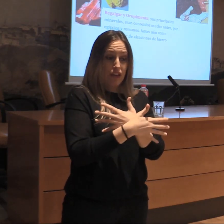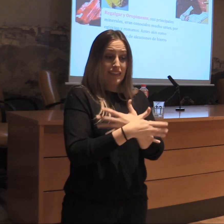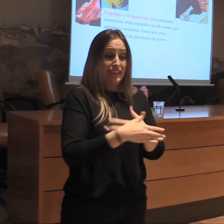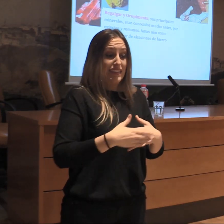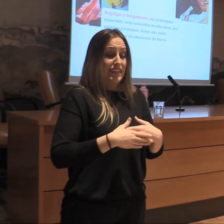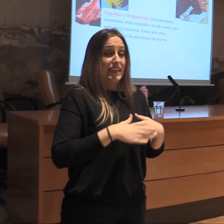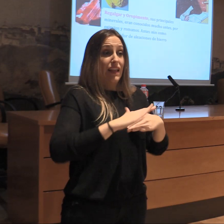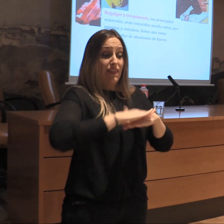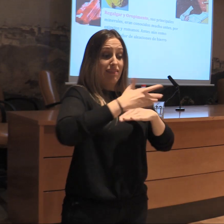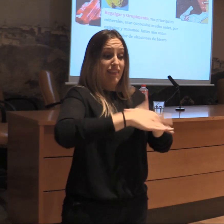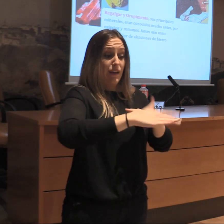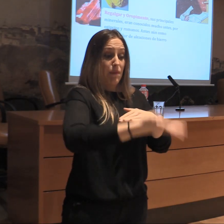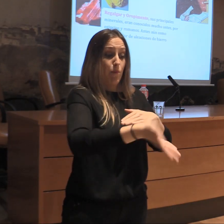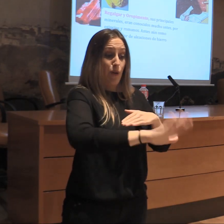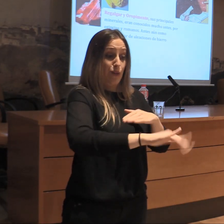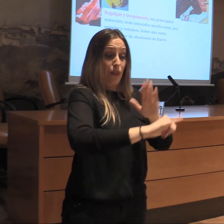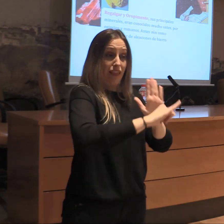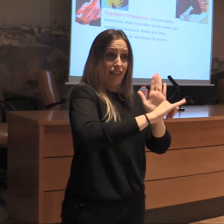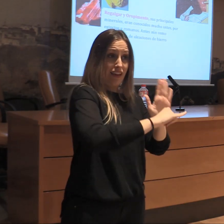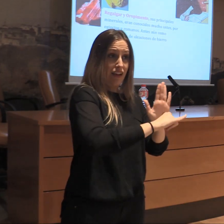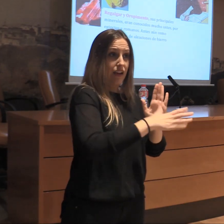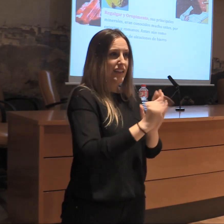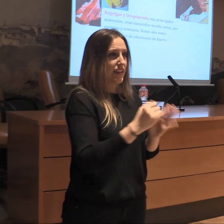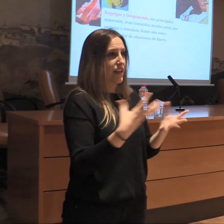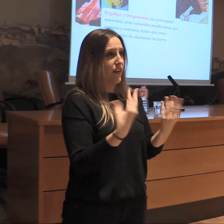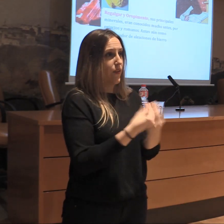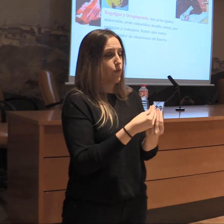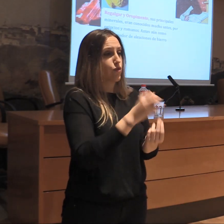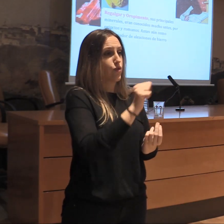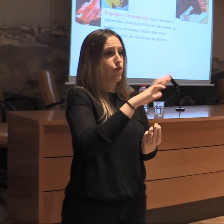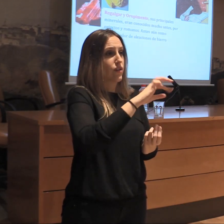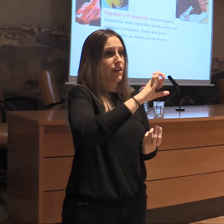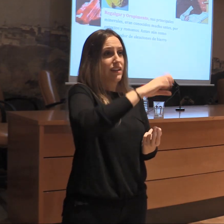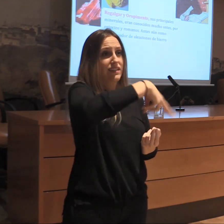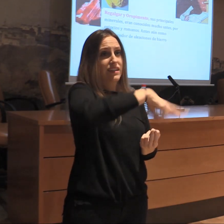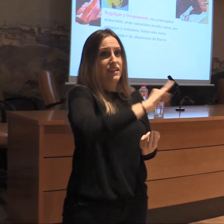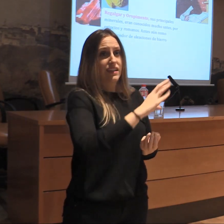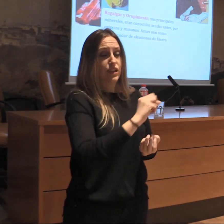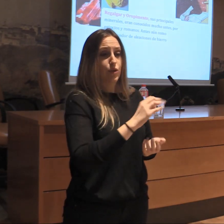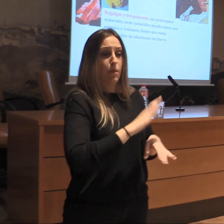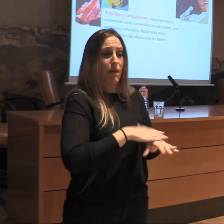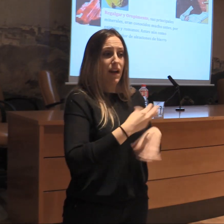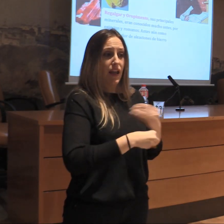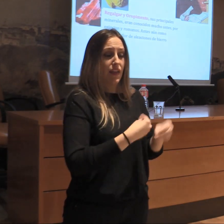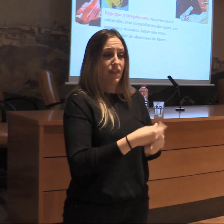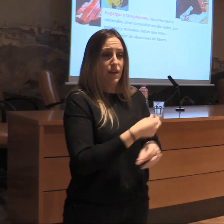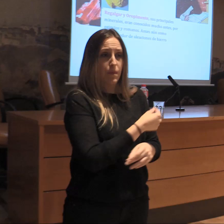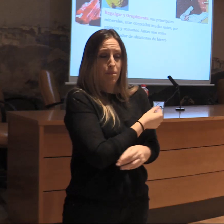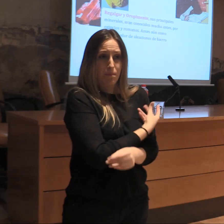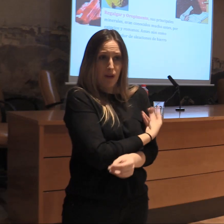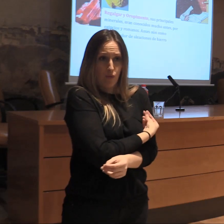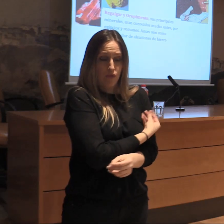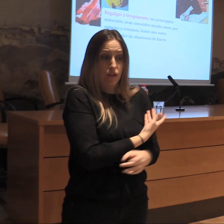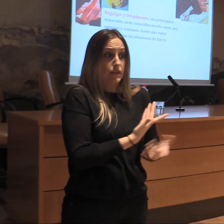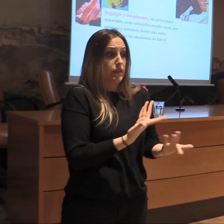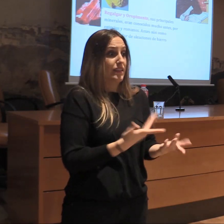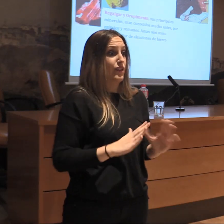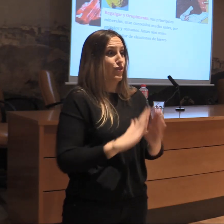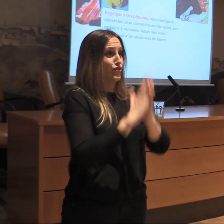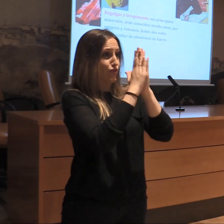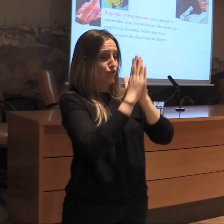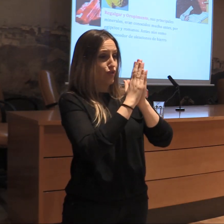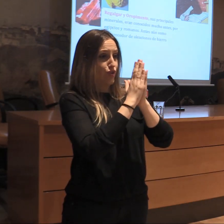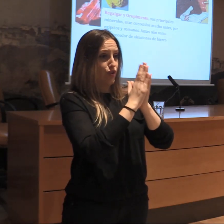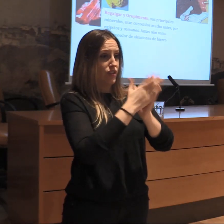Muerto que tienen una adición de arsénico para hacerlas más duras. De hecho, de los únicos dioses romanos y